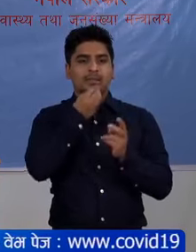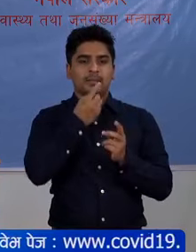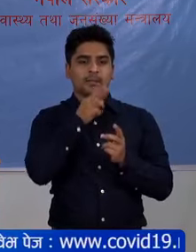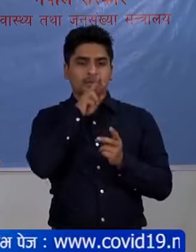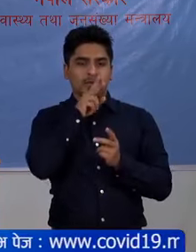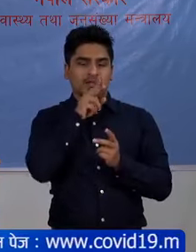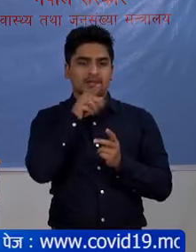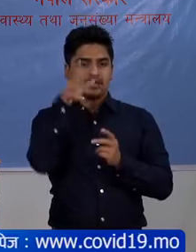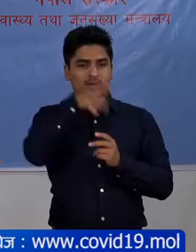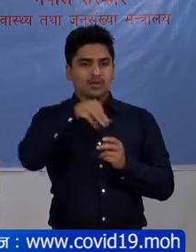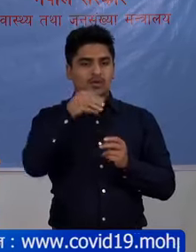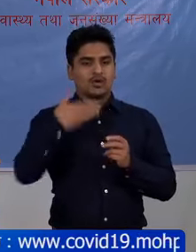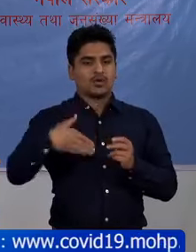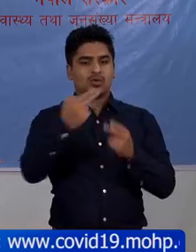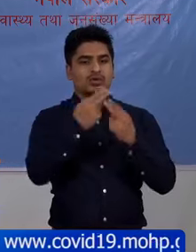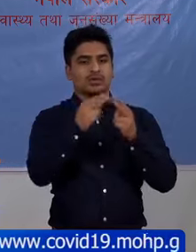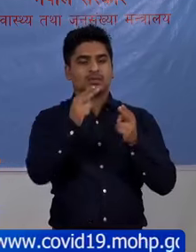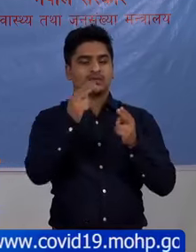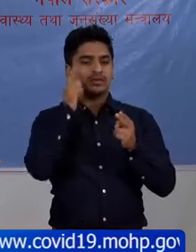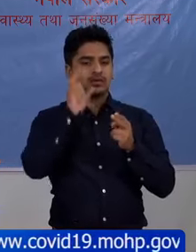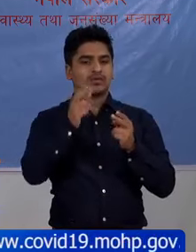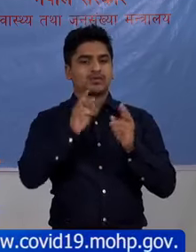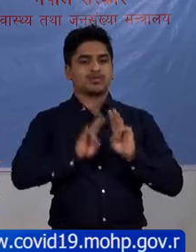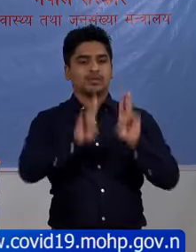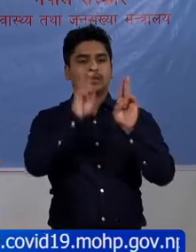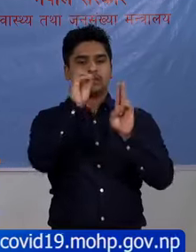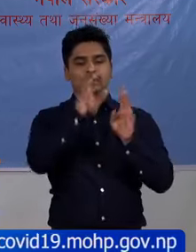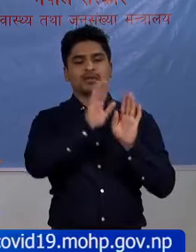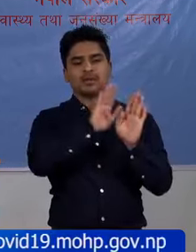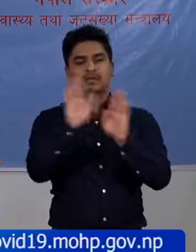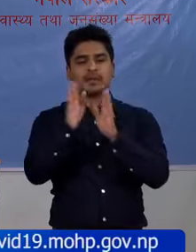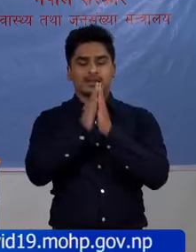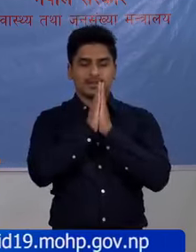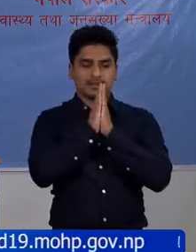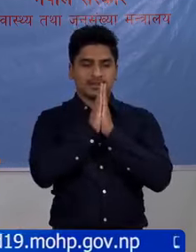गर्दाई सब्वेमा लोगतंतर दिवस्त को सुभा कामना वेकता गर्दाई चुँ धन्यवाद नमस्कार